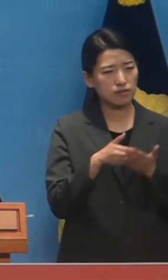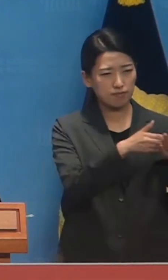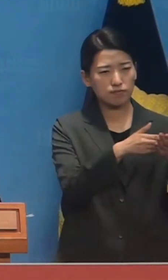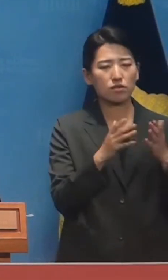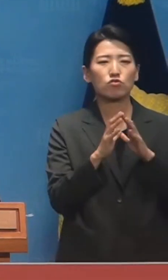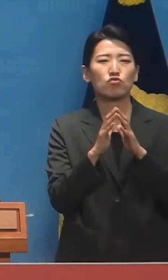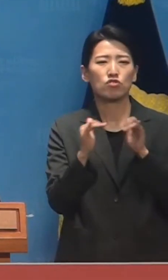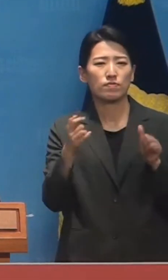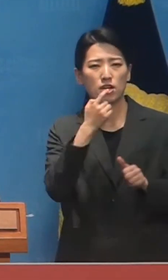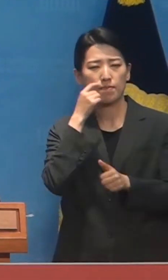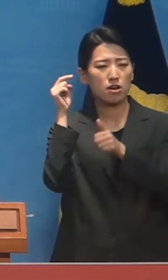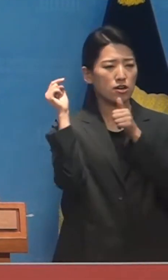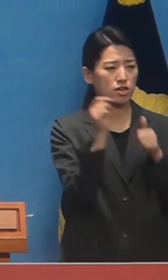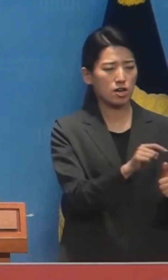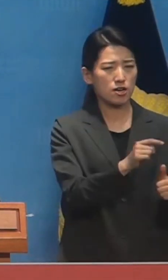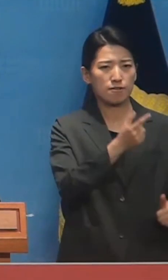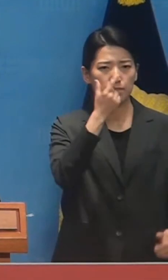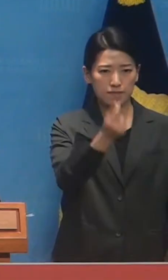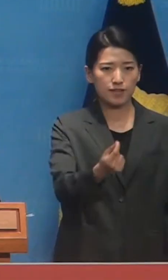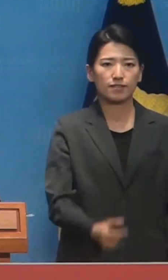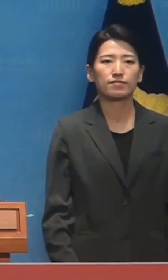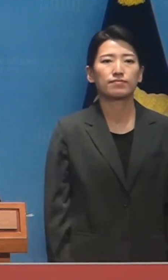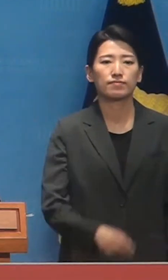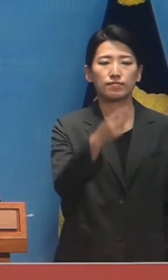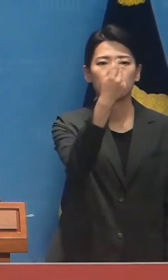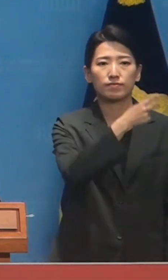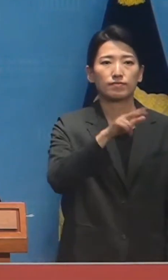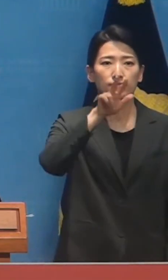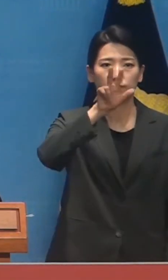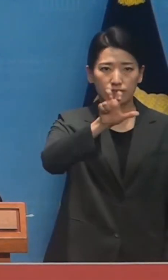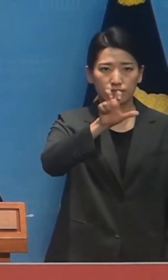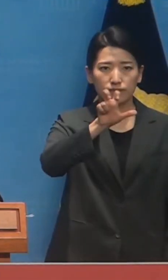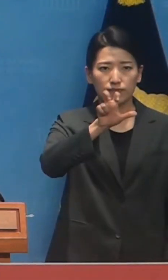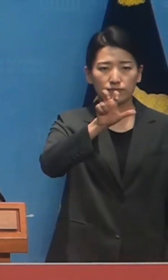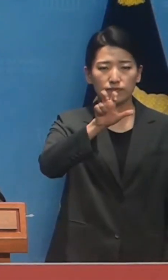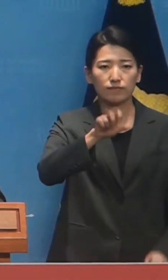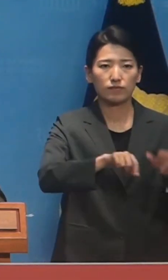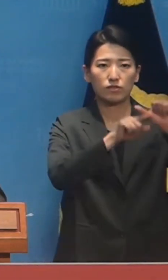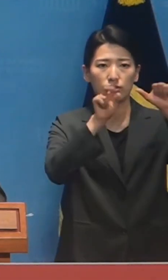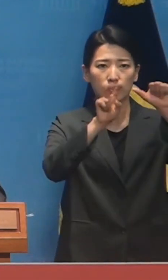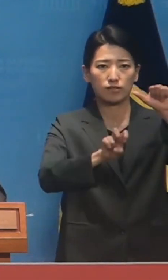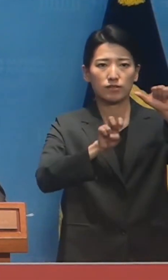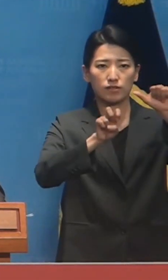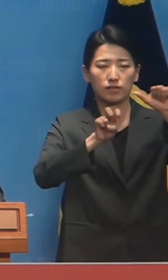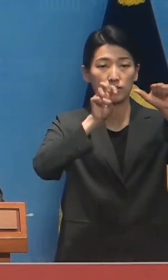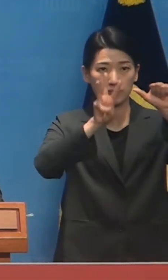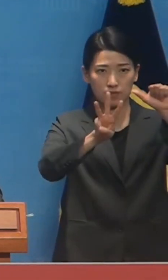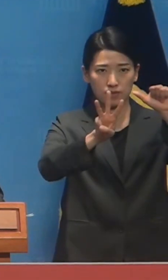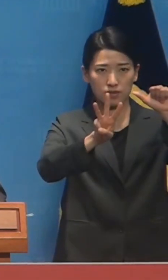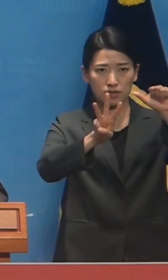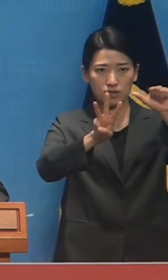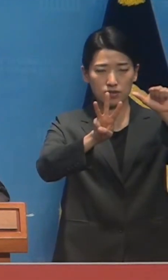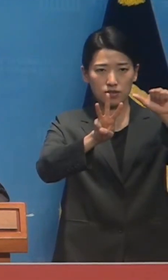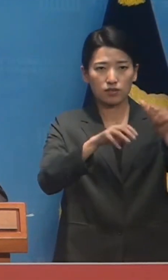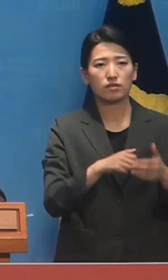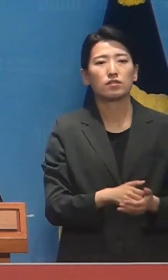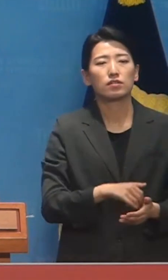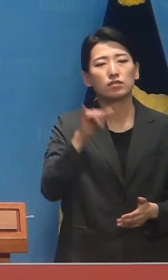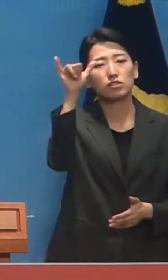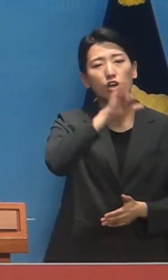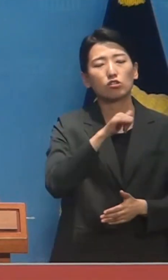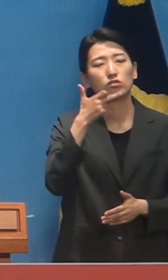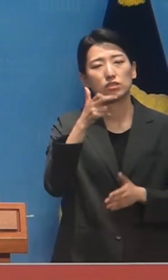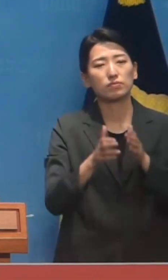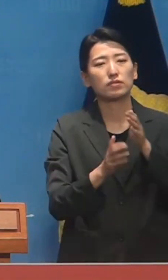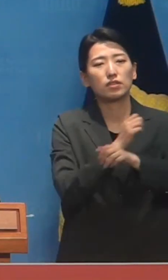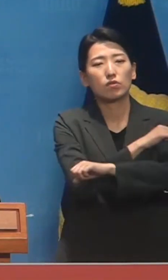국민의 명령이라고 생각합니다. 2025년 5월 23일 사단법인 전국